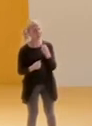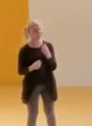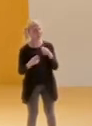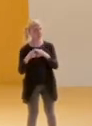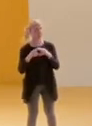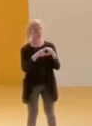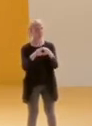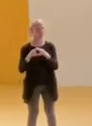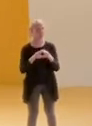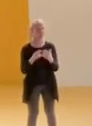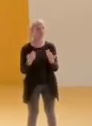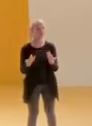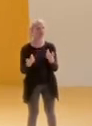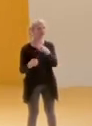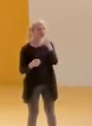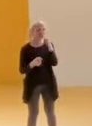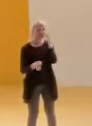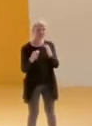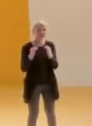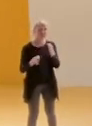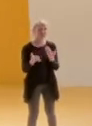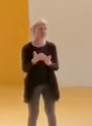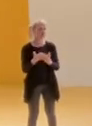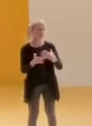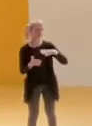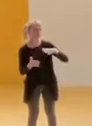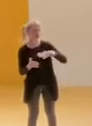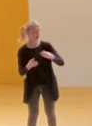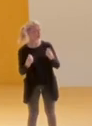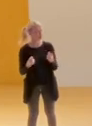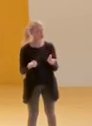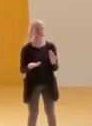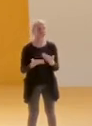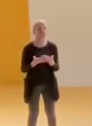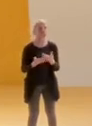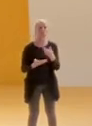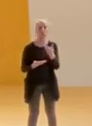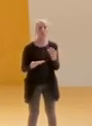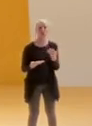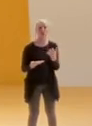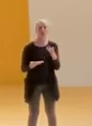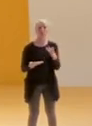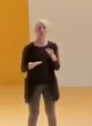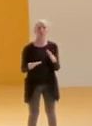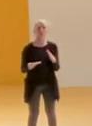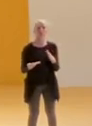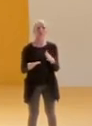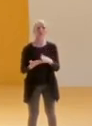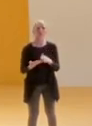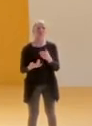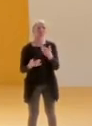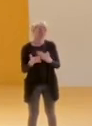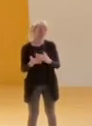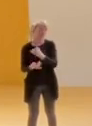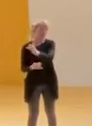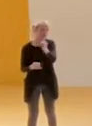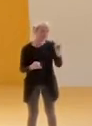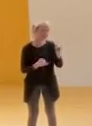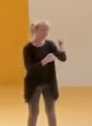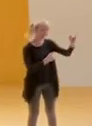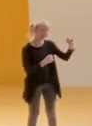jak się państwo zastanowicie nad tym dlaczego wartościujecie Pieniądz to wartościujecie pieniądz dlatego że inni